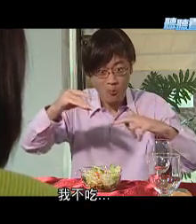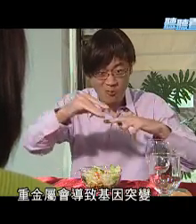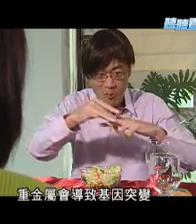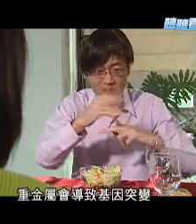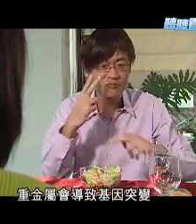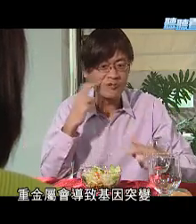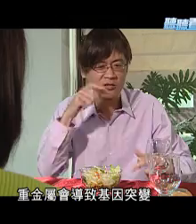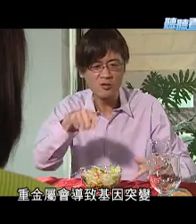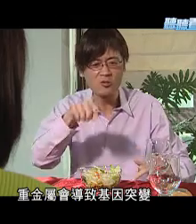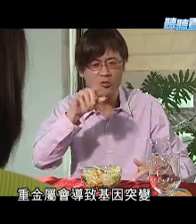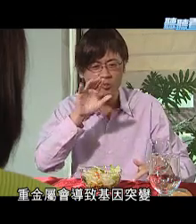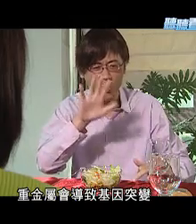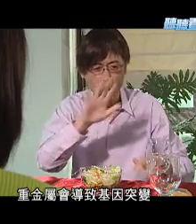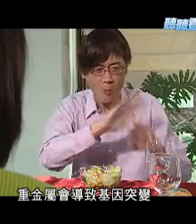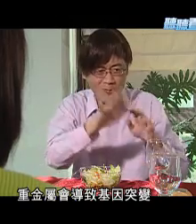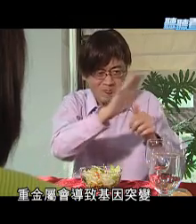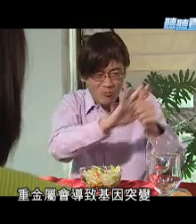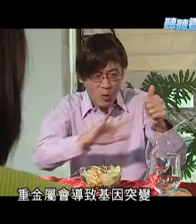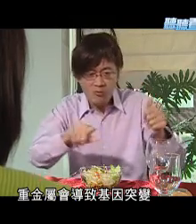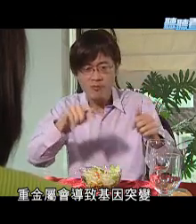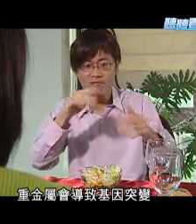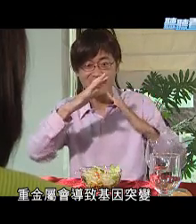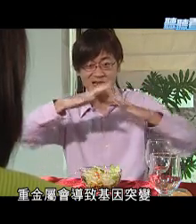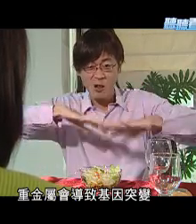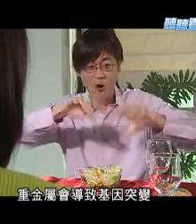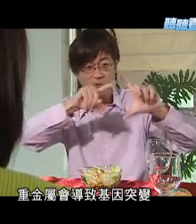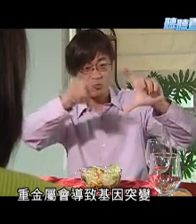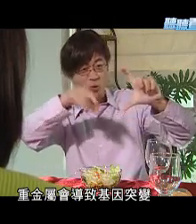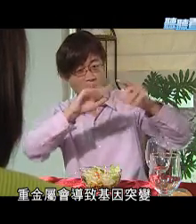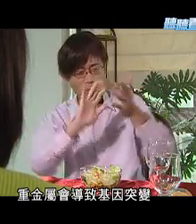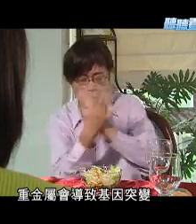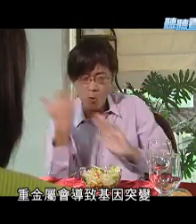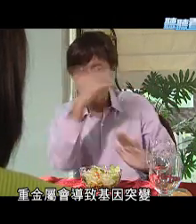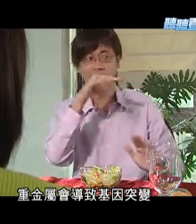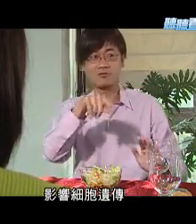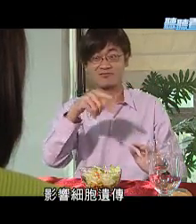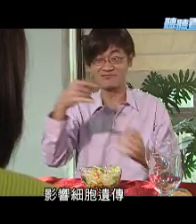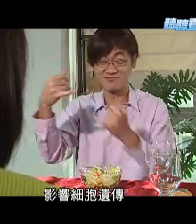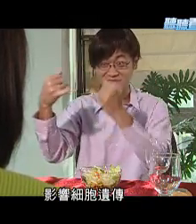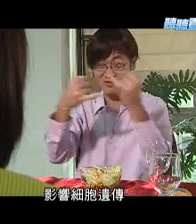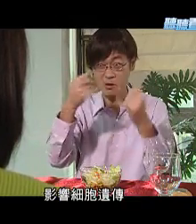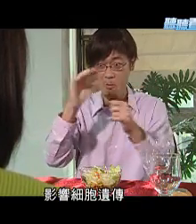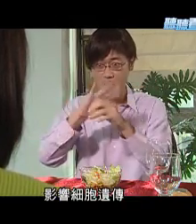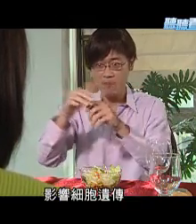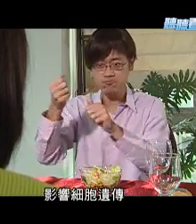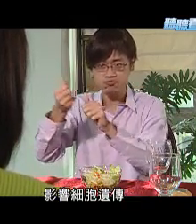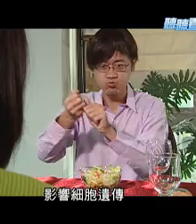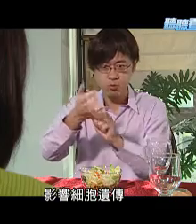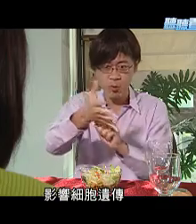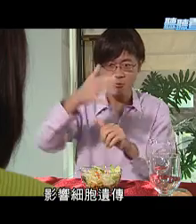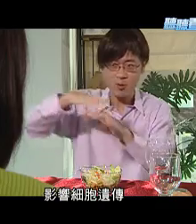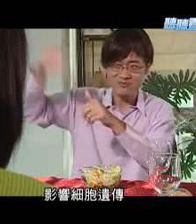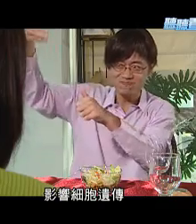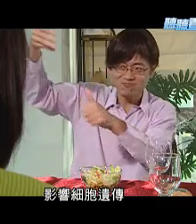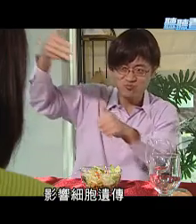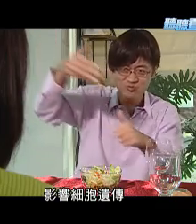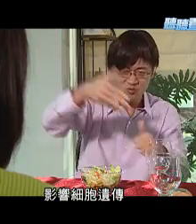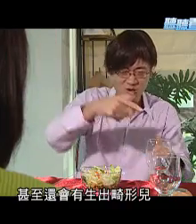重金属啊会导致基因突变影响细胞遗传甚